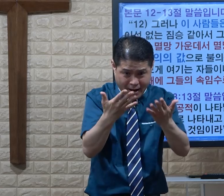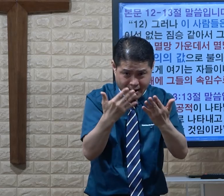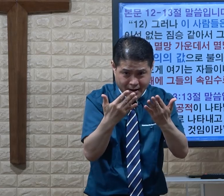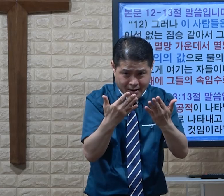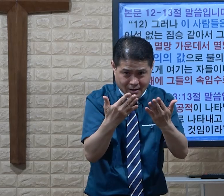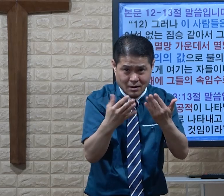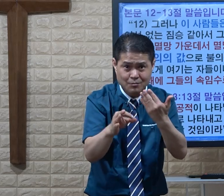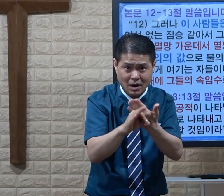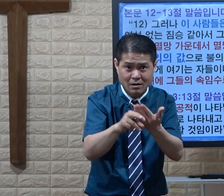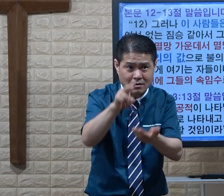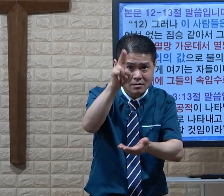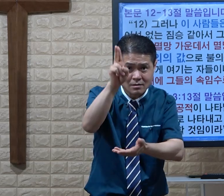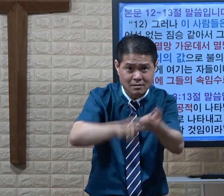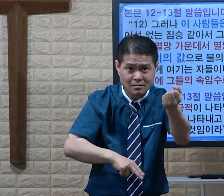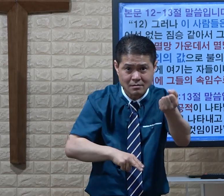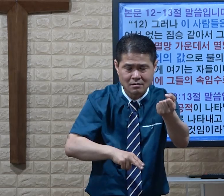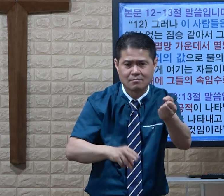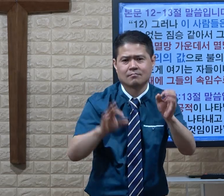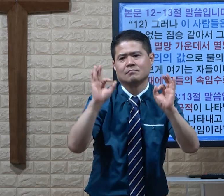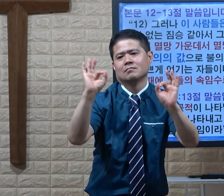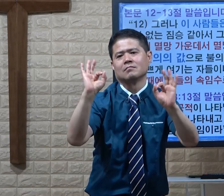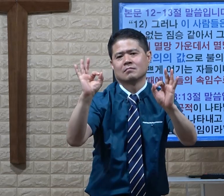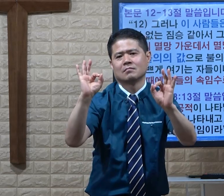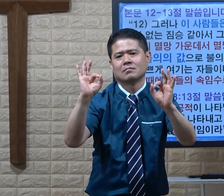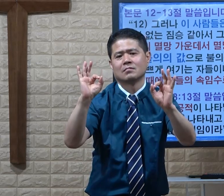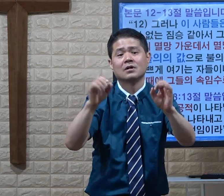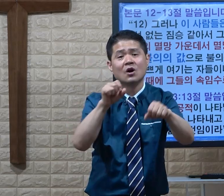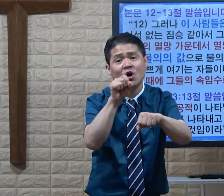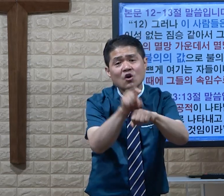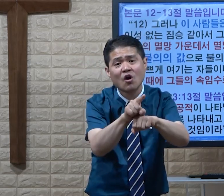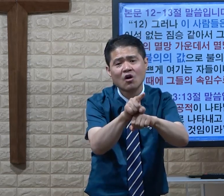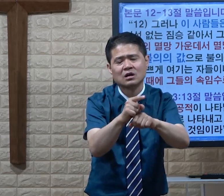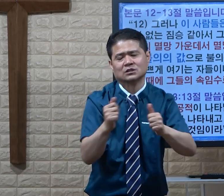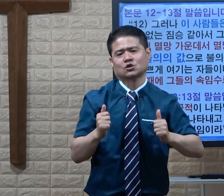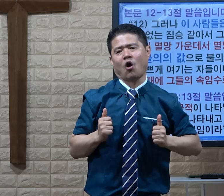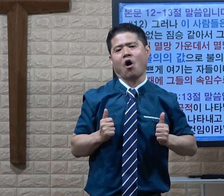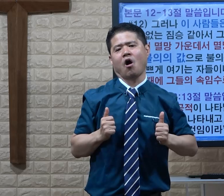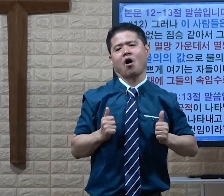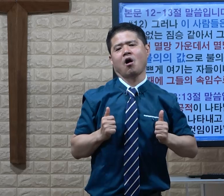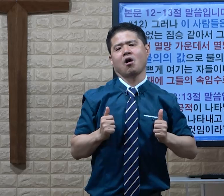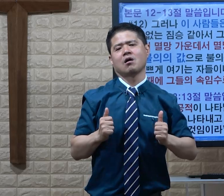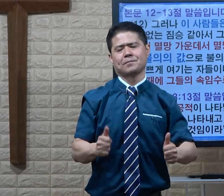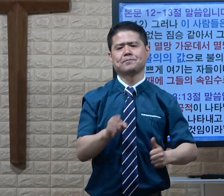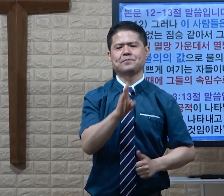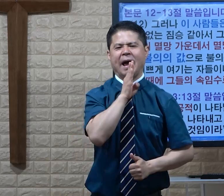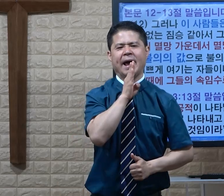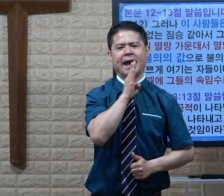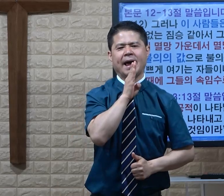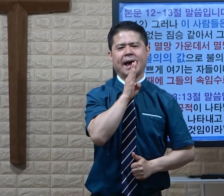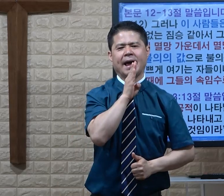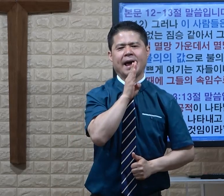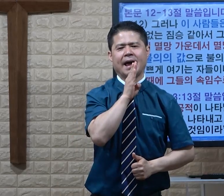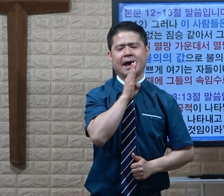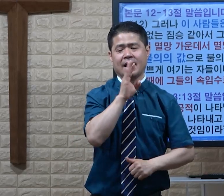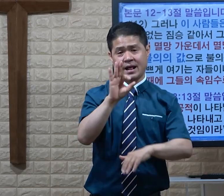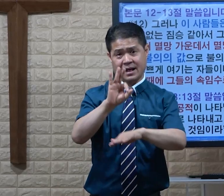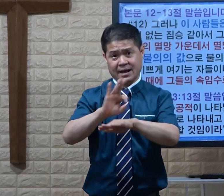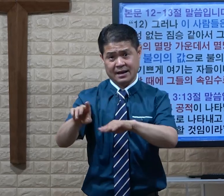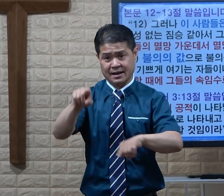그 당장에는 금을 가지고 팔면 그때는 팔린다는 것입니다. 이와 같이 여러분들도